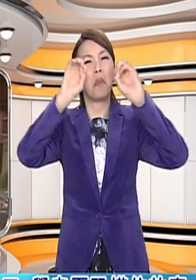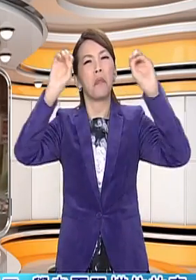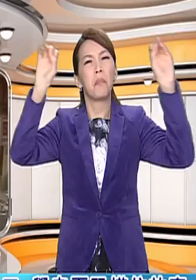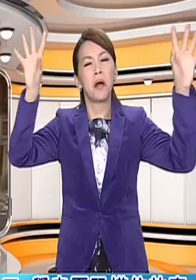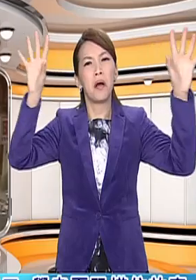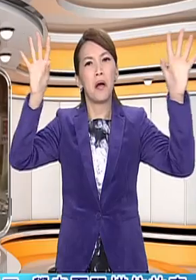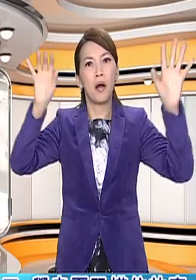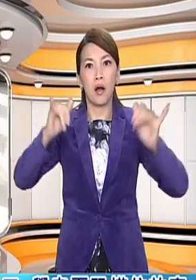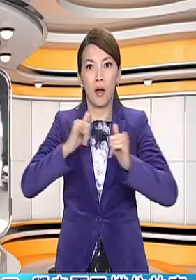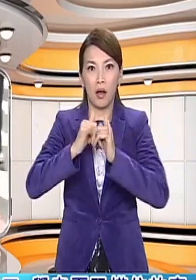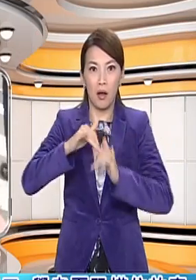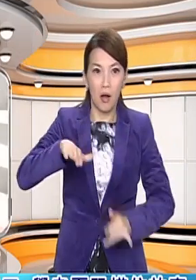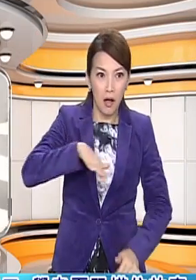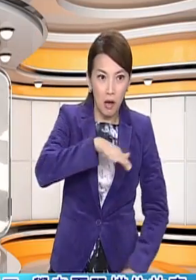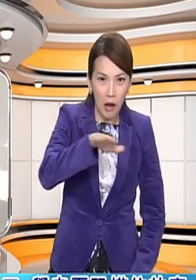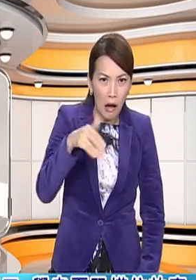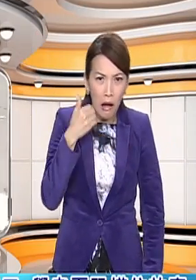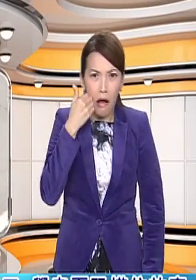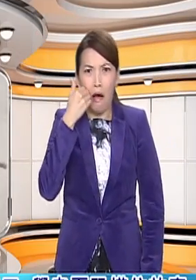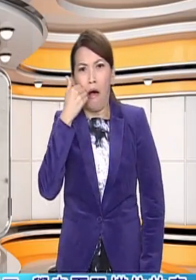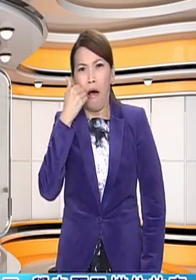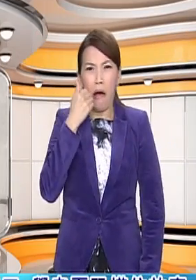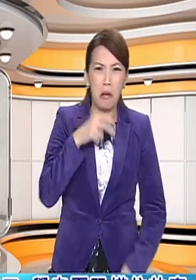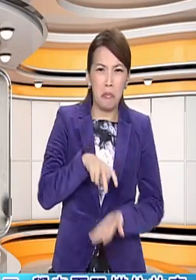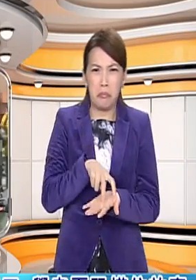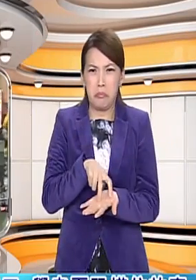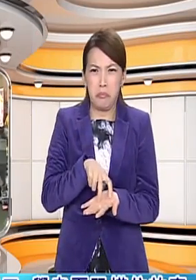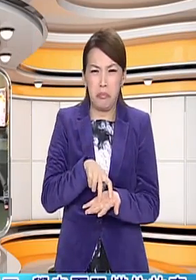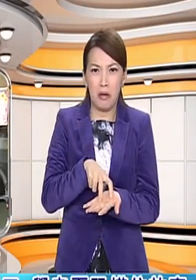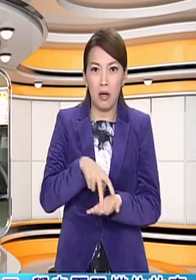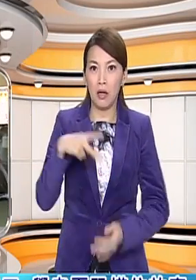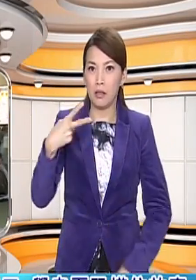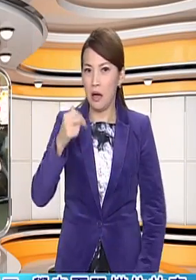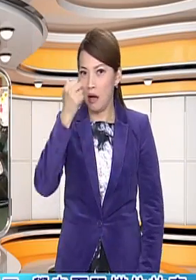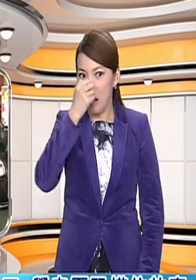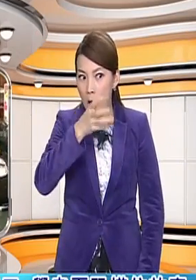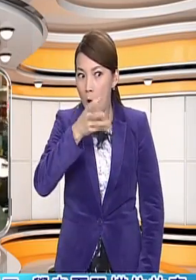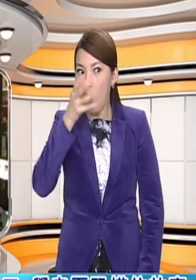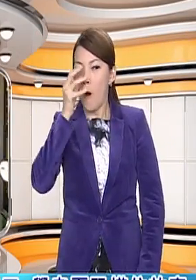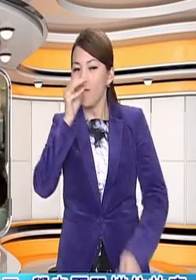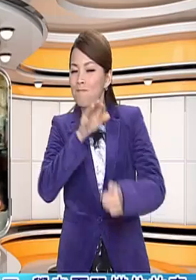绷气氛，恐怕会引起犯罪模仿效应。